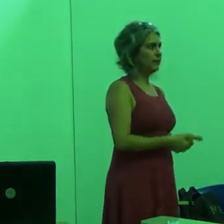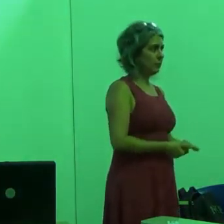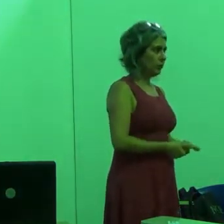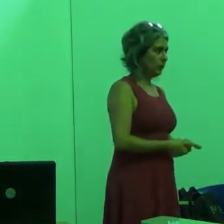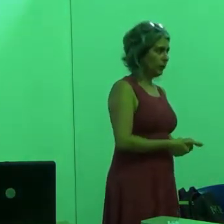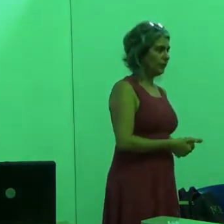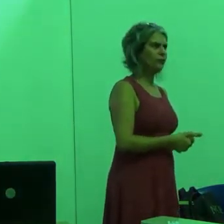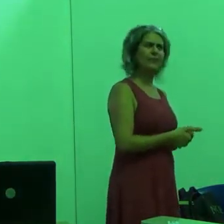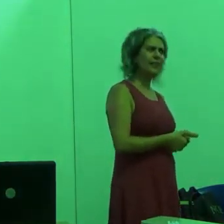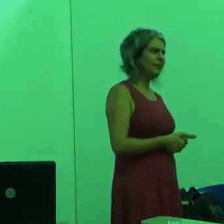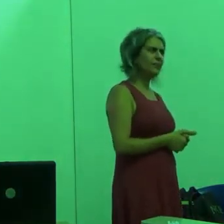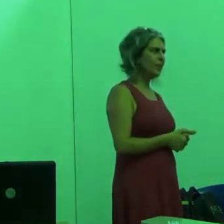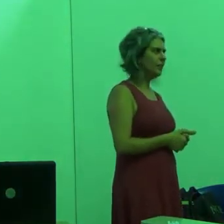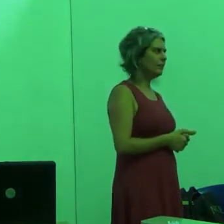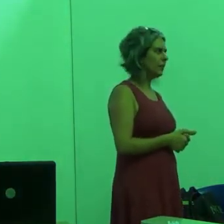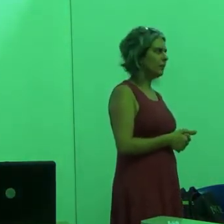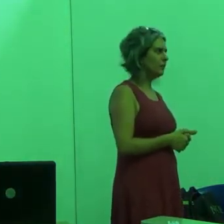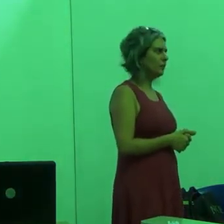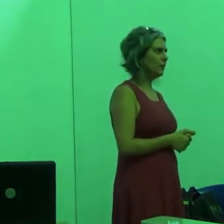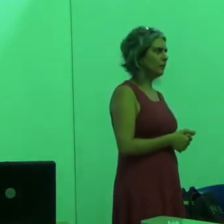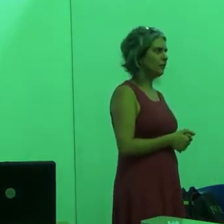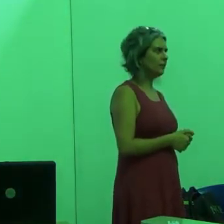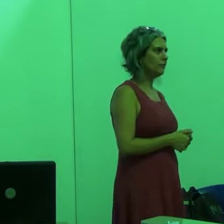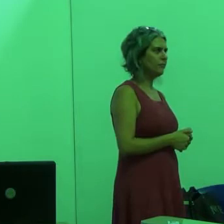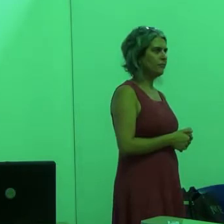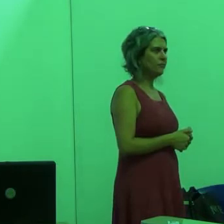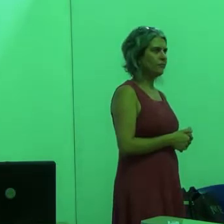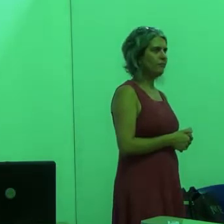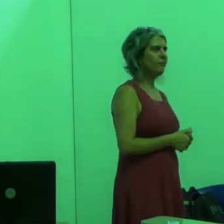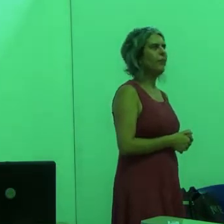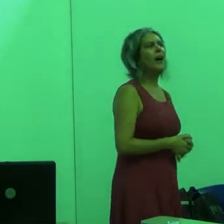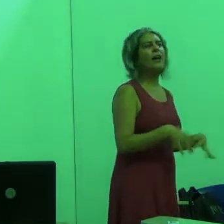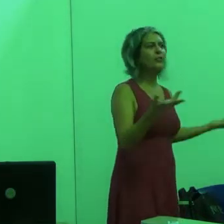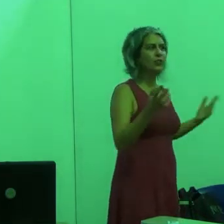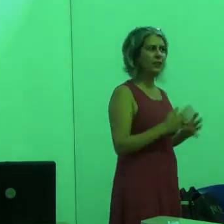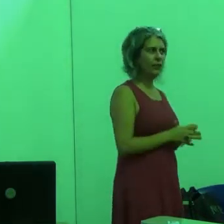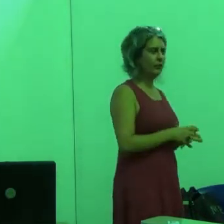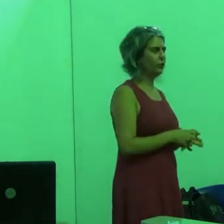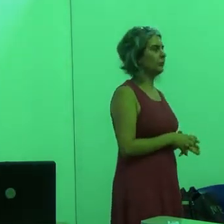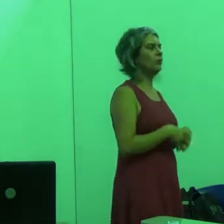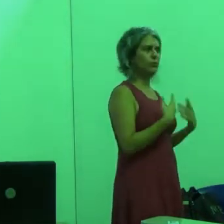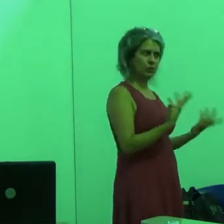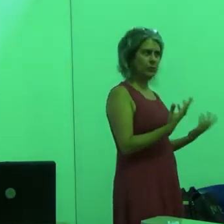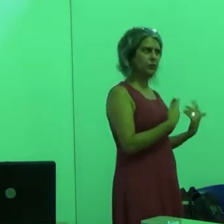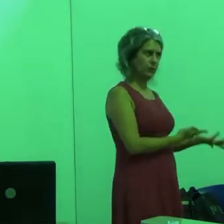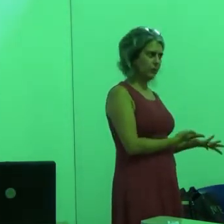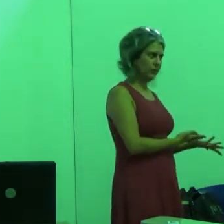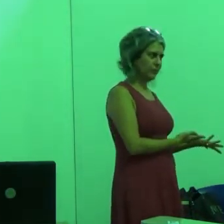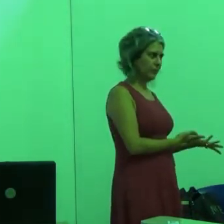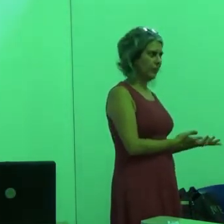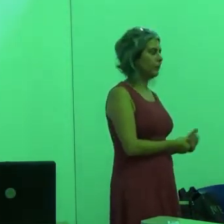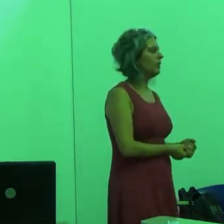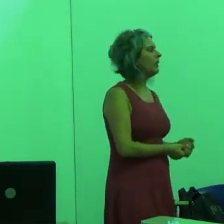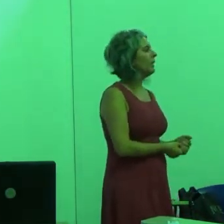muito importante. E essa, ninguém aqui sabe isso mesmo? A gente olha que ótimo, eu não sabia isso por causa desse trabalho.